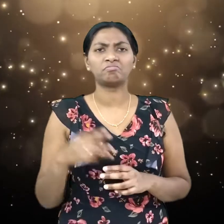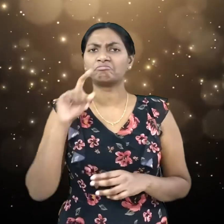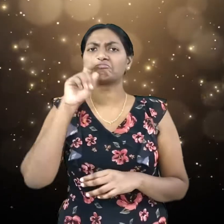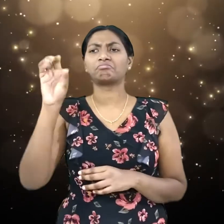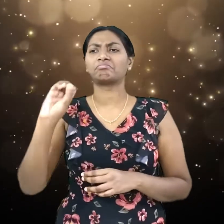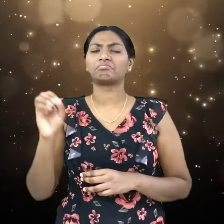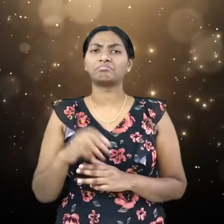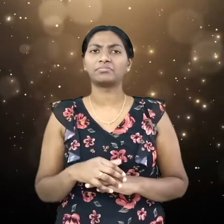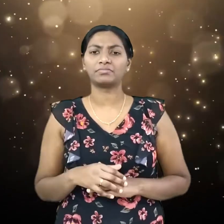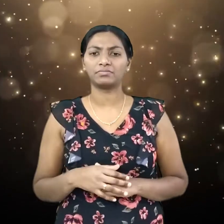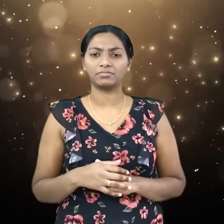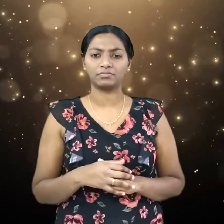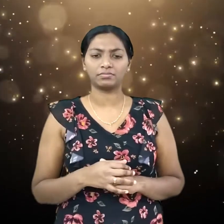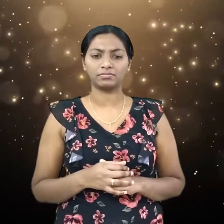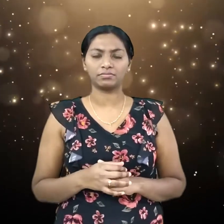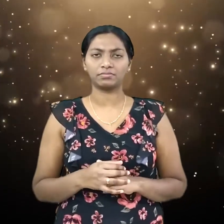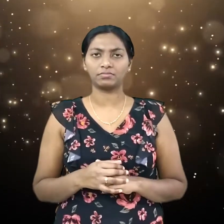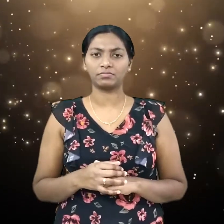उन्होंने नहीं पूछा।